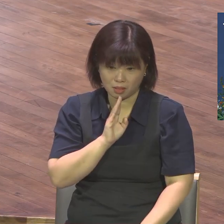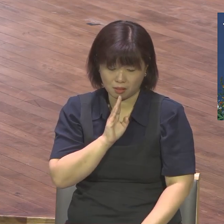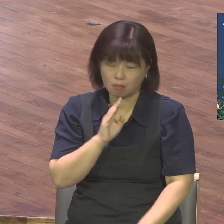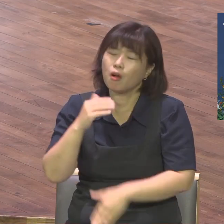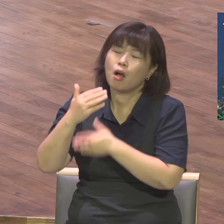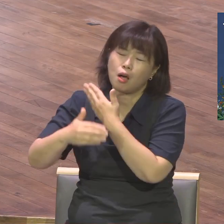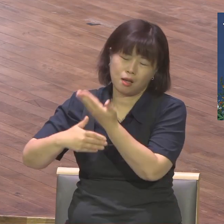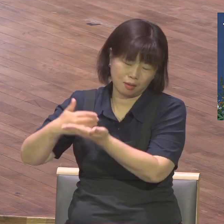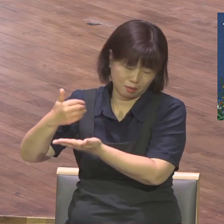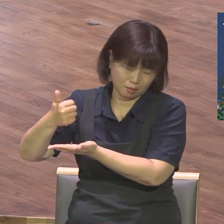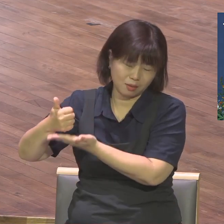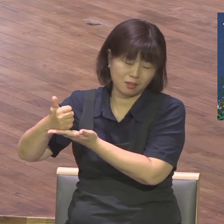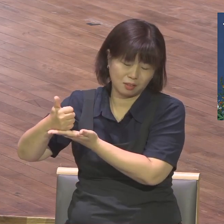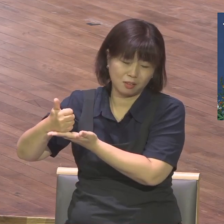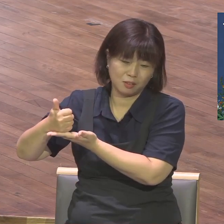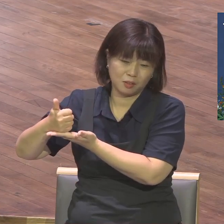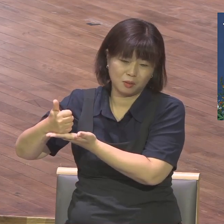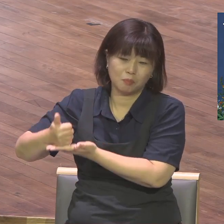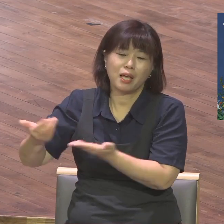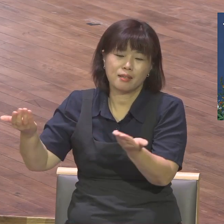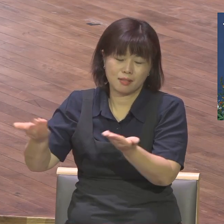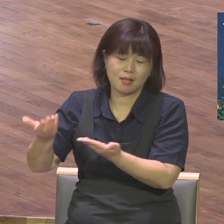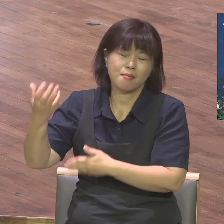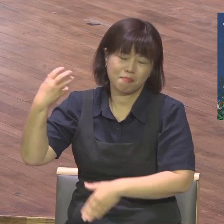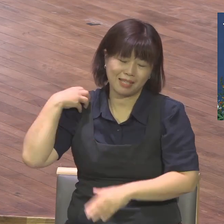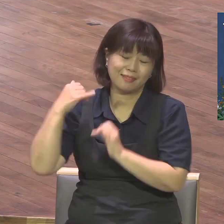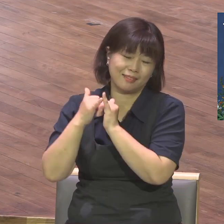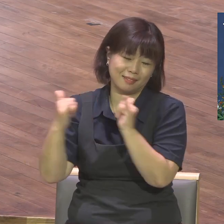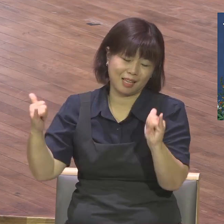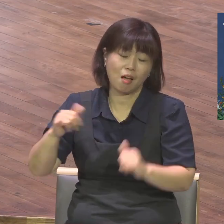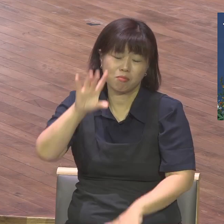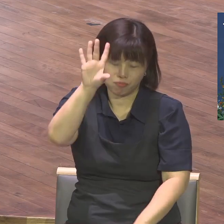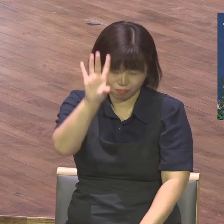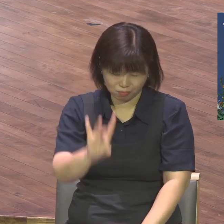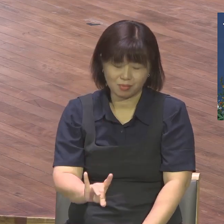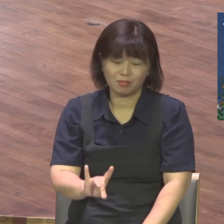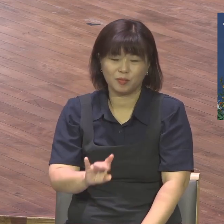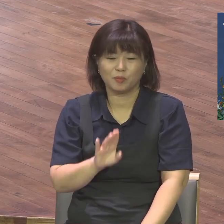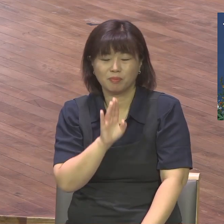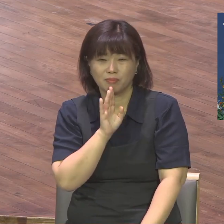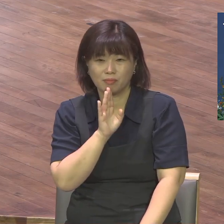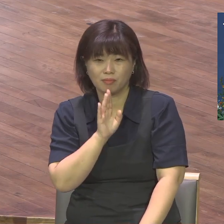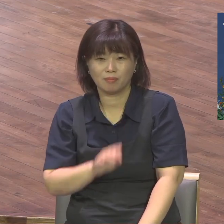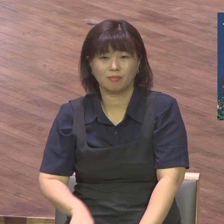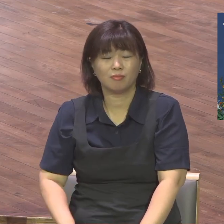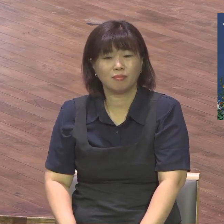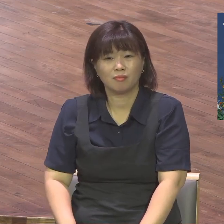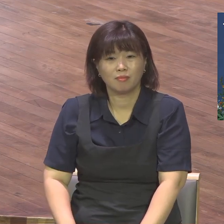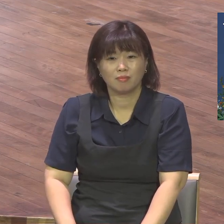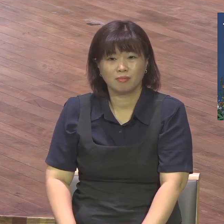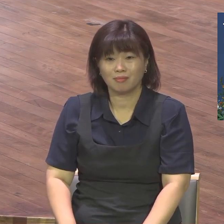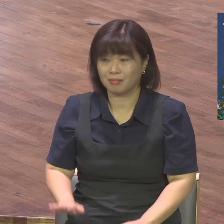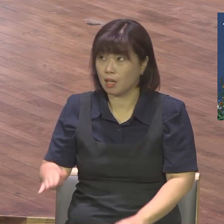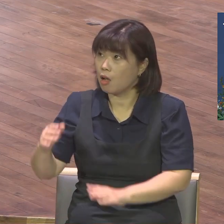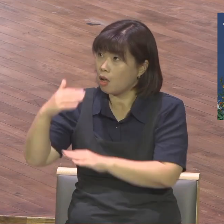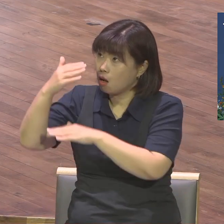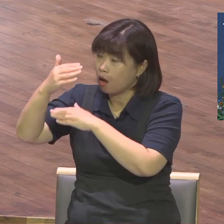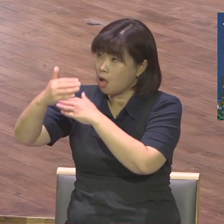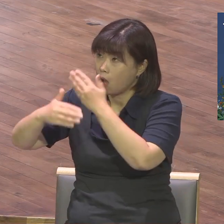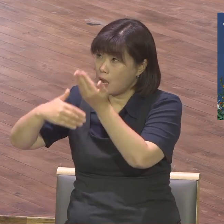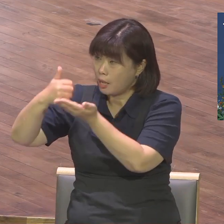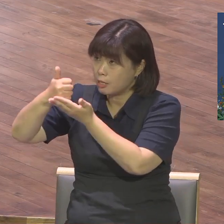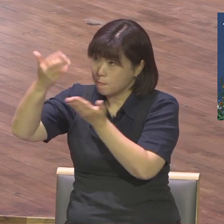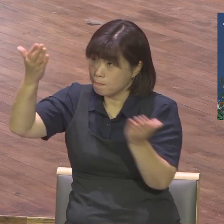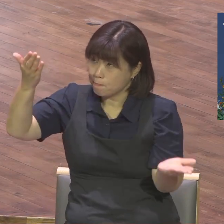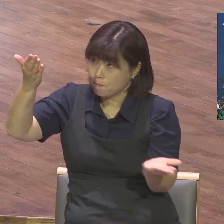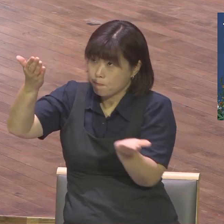교회가 교회로서의 본질을 다하면요, 복음 중심으로 나가게 되면요, 주위의 사람들이 다 우리